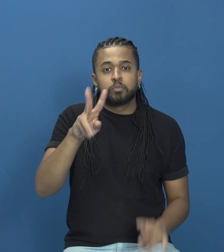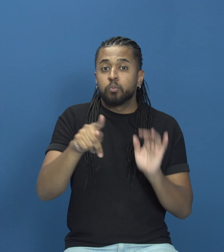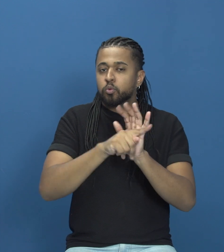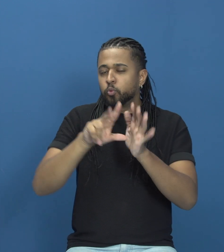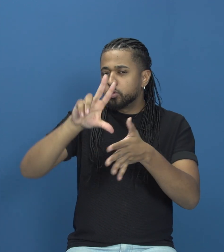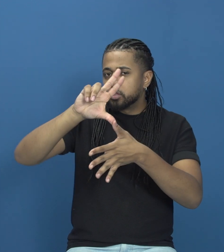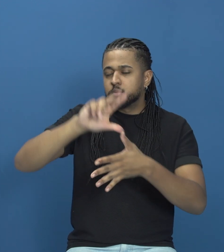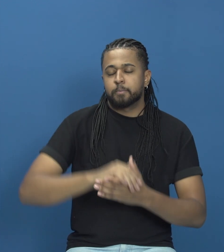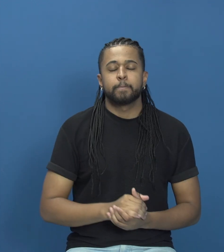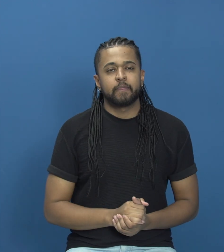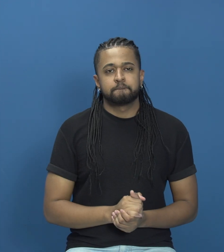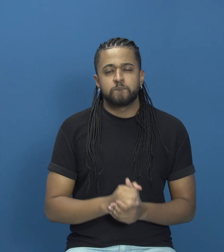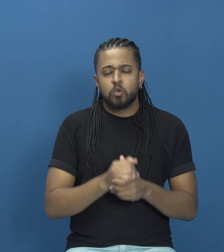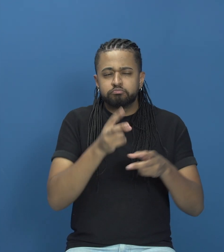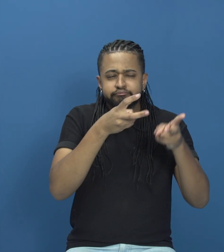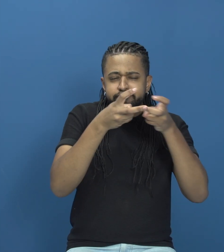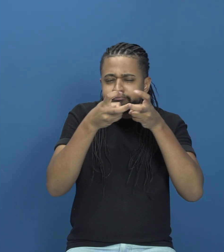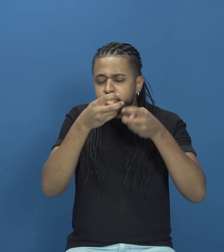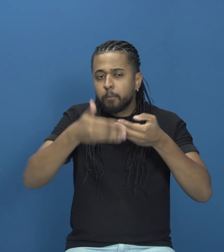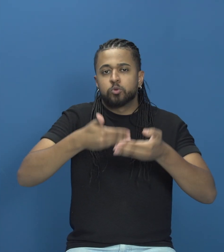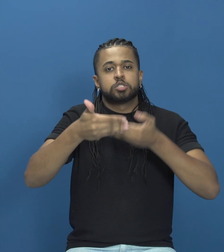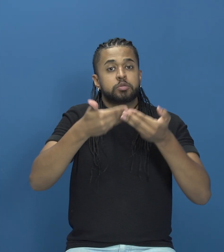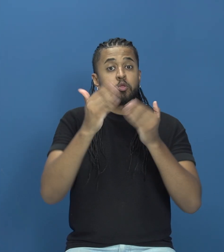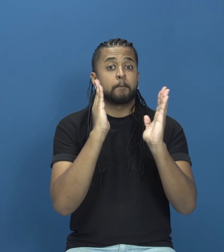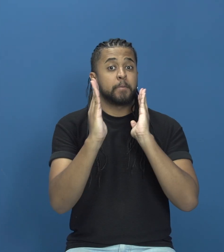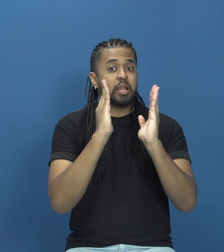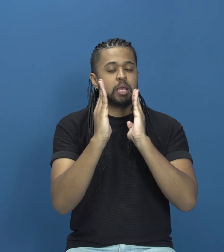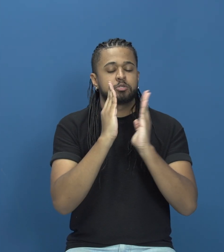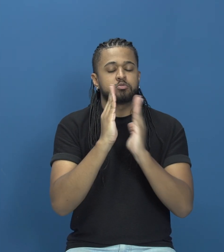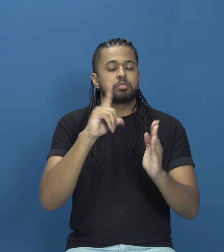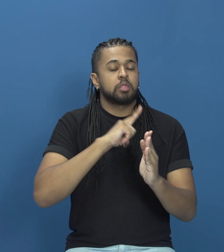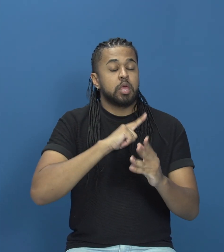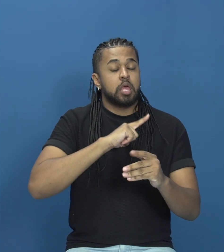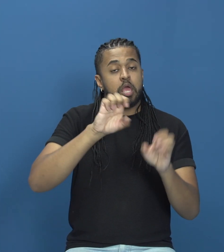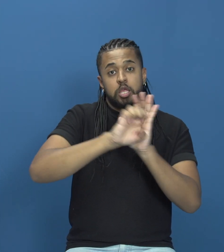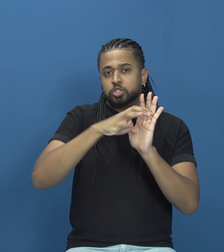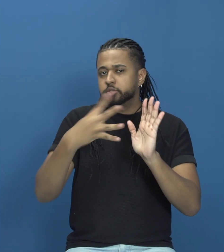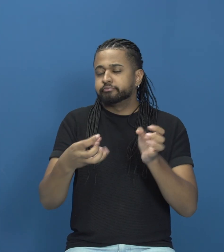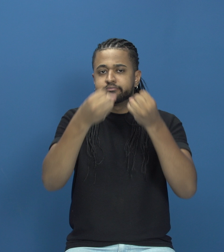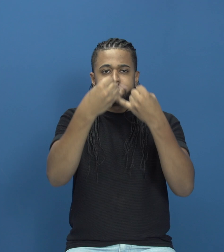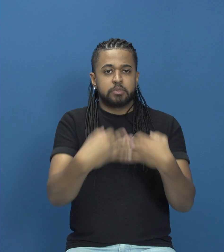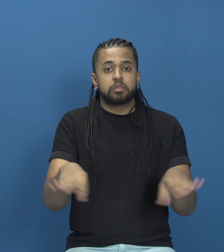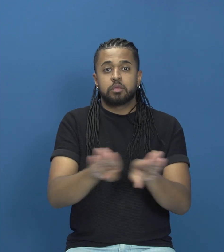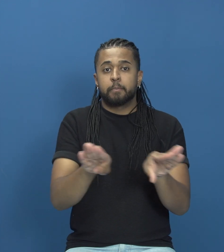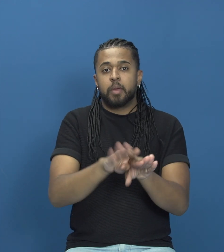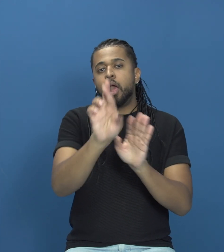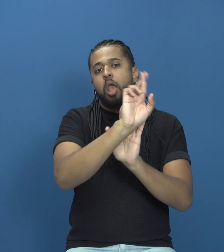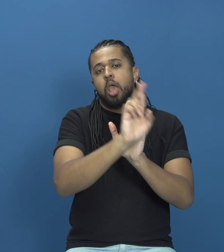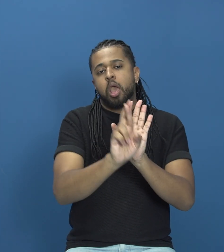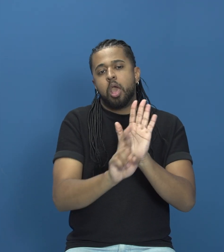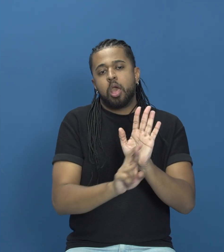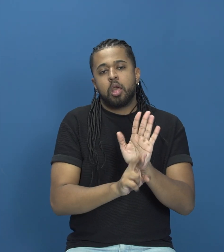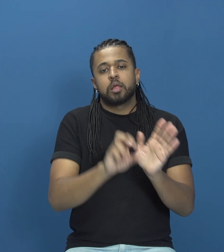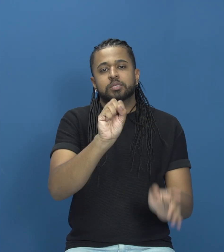UNILA. Observar os procedimentos e prazos estabelecidos nos editais e nas normas que regulamentam